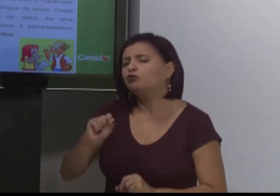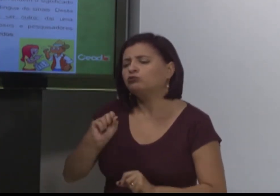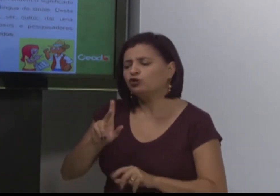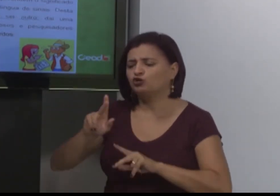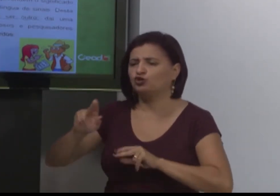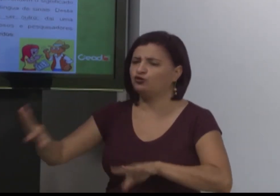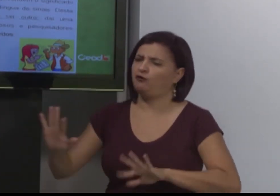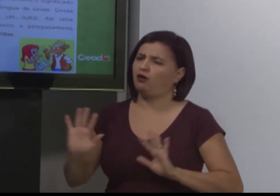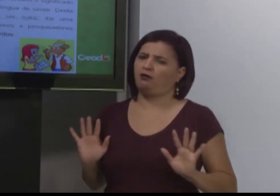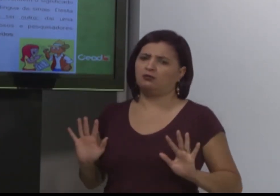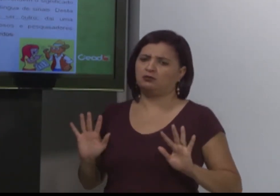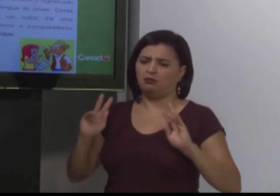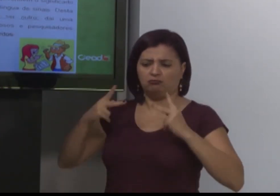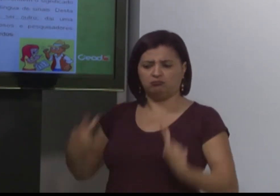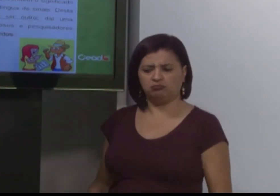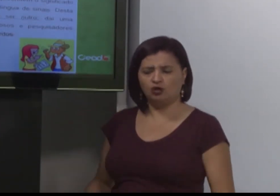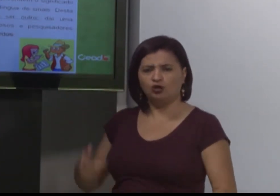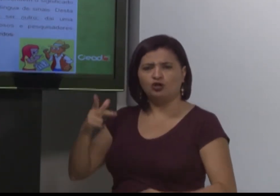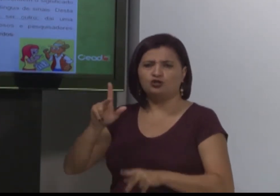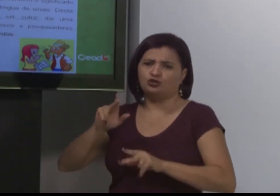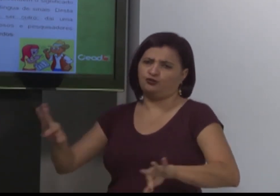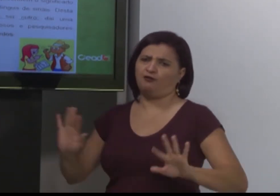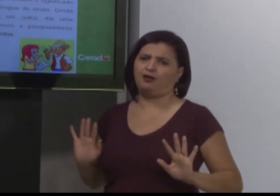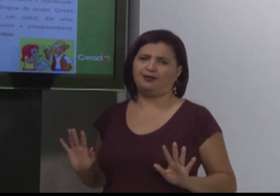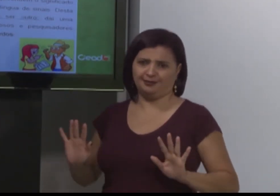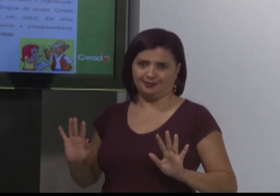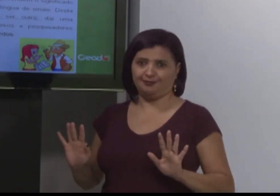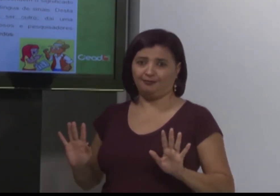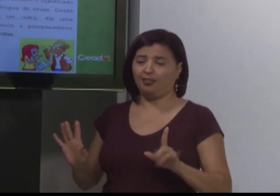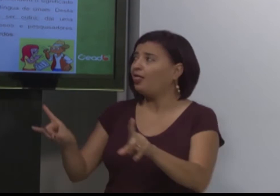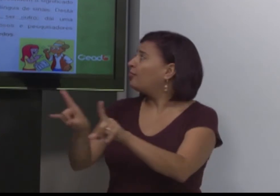Então, a pedagogia visual